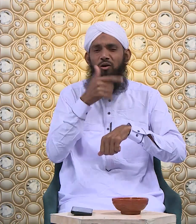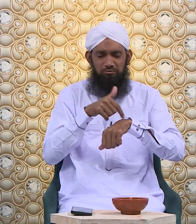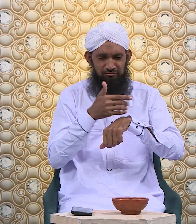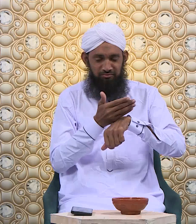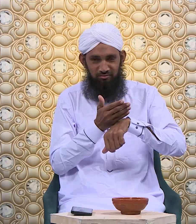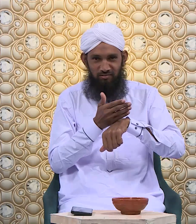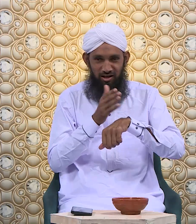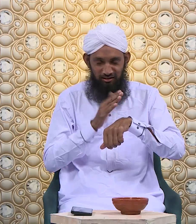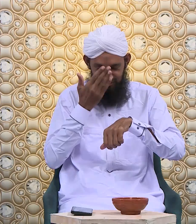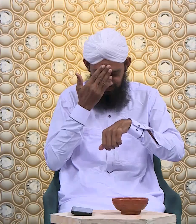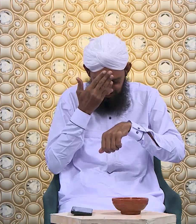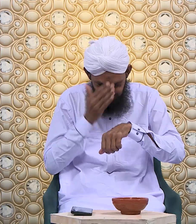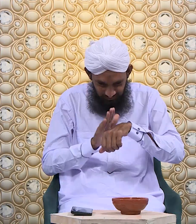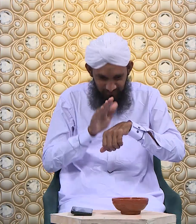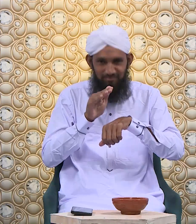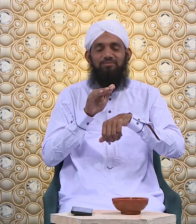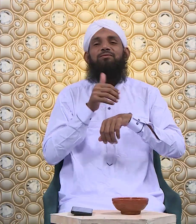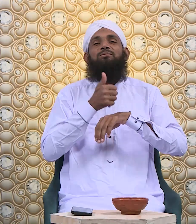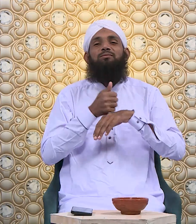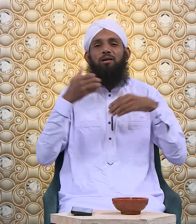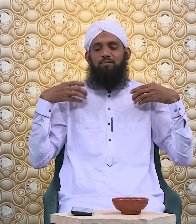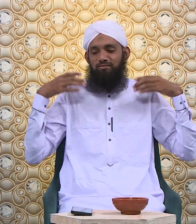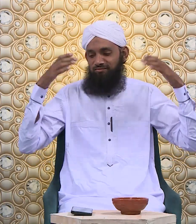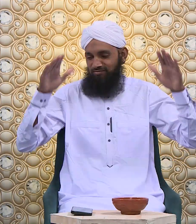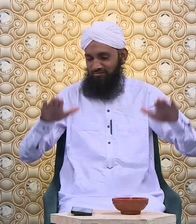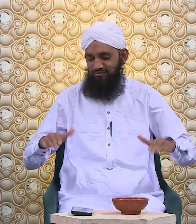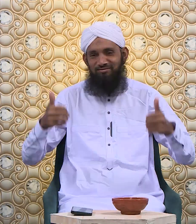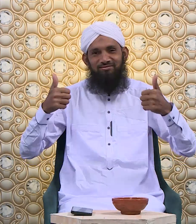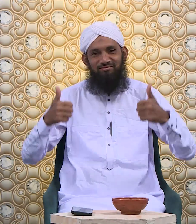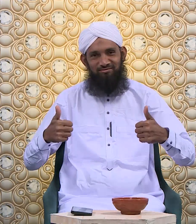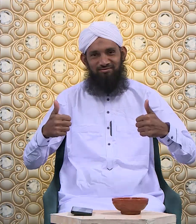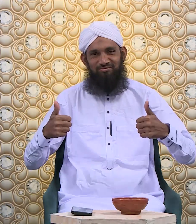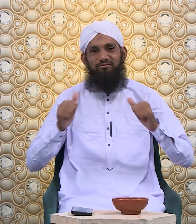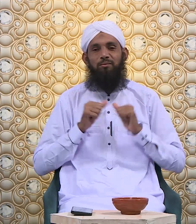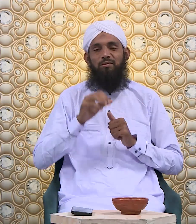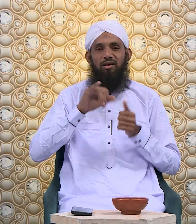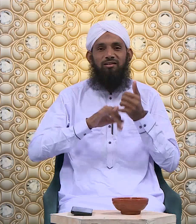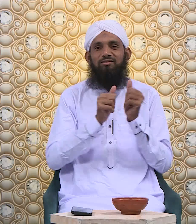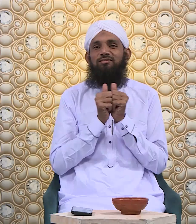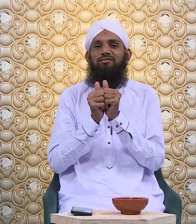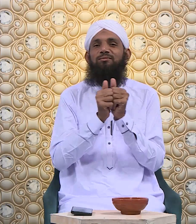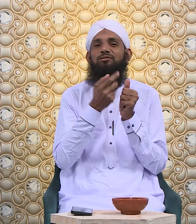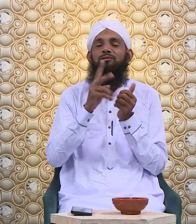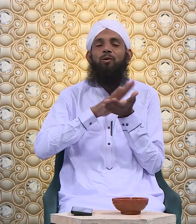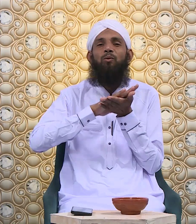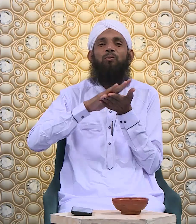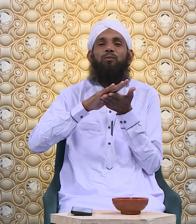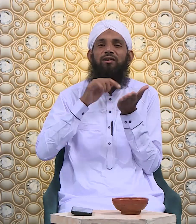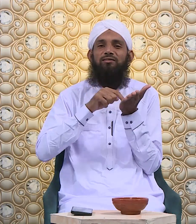سے سر اقدس اٹھاتے تو انہیں آرام سے زمین پر بٹھا دیتے حضرت سیدنا ابو حریرہ رضی اللہ تعالی عنہ سے مروی ہے